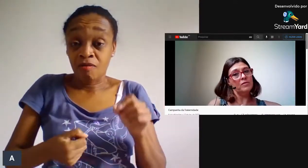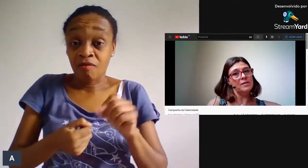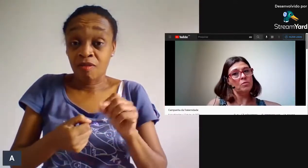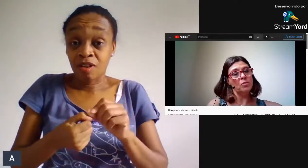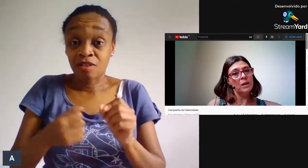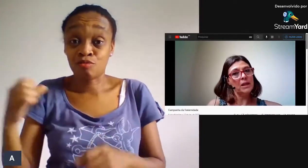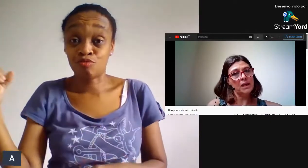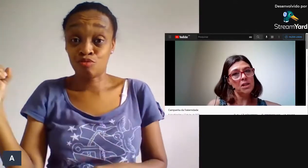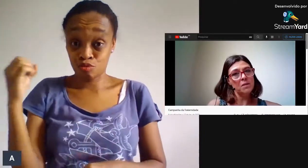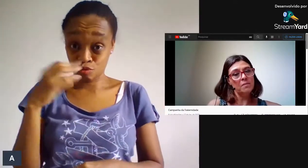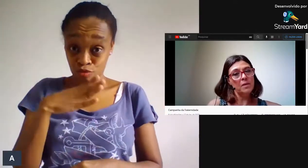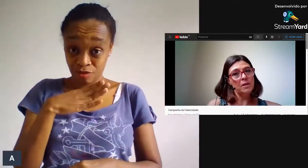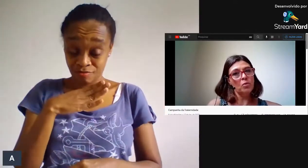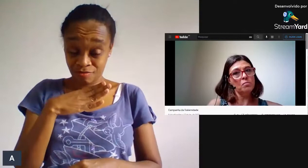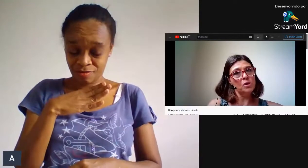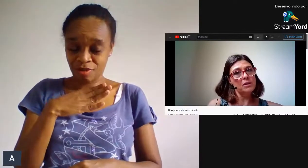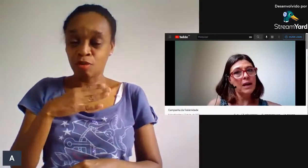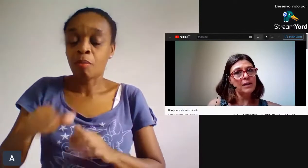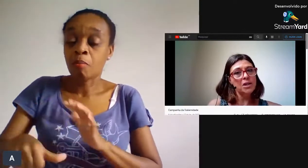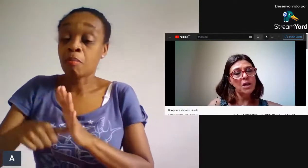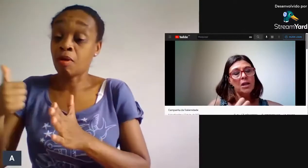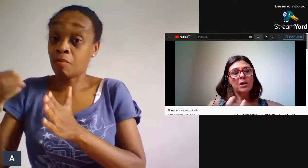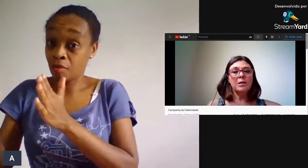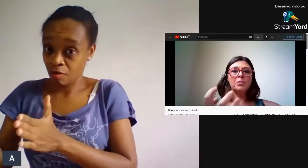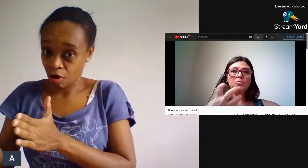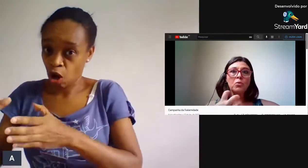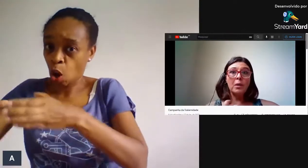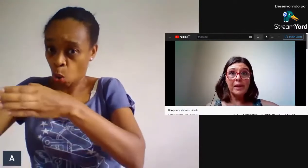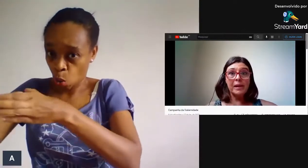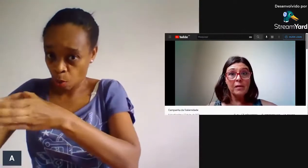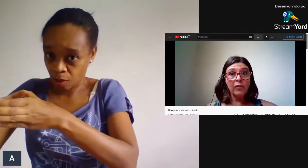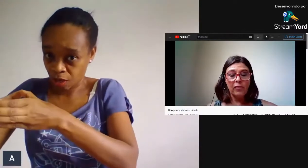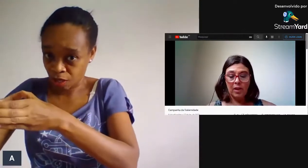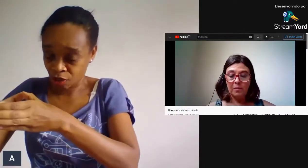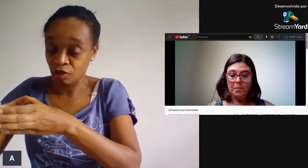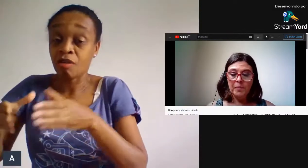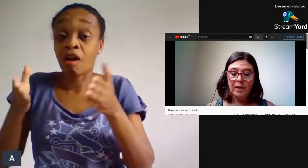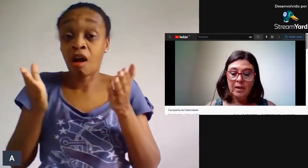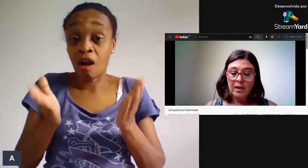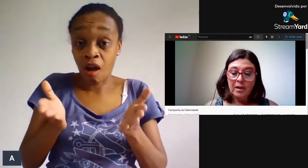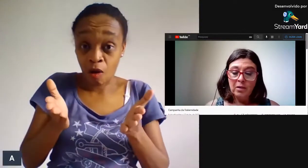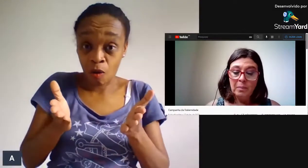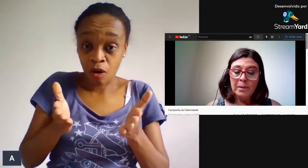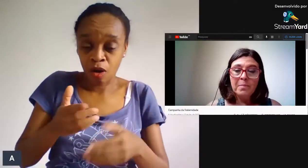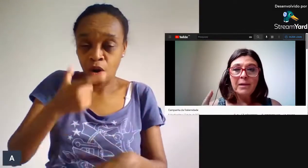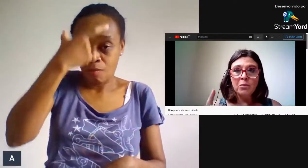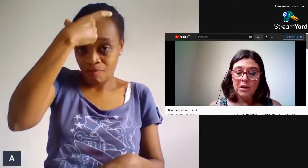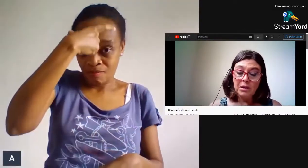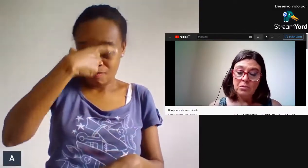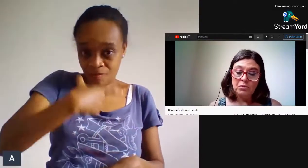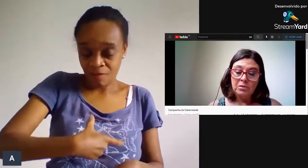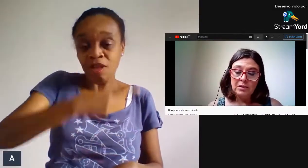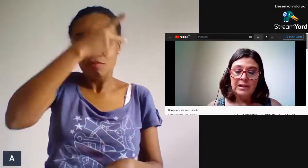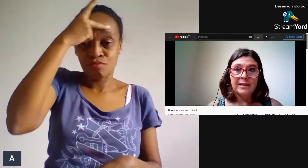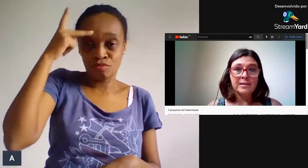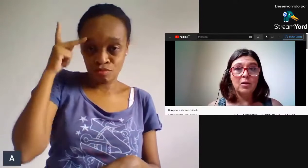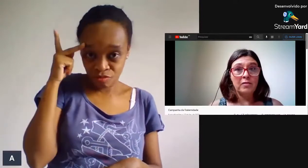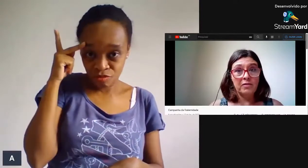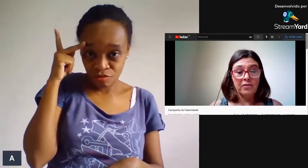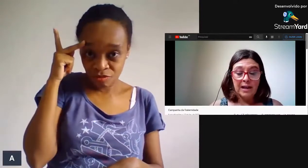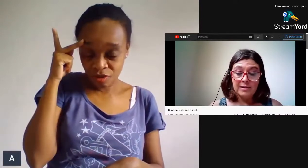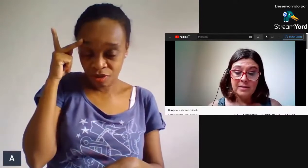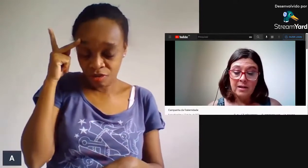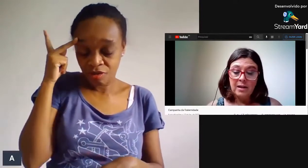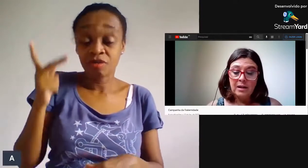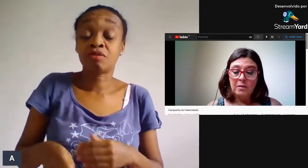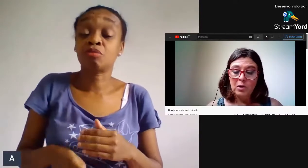a renovação como igreja, comunidade, depois do homem em si. Então, o primeiro ano dessa